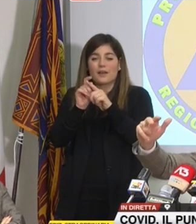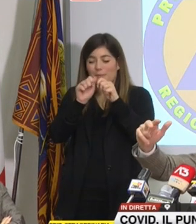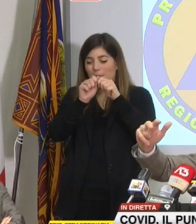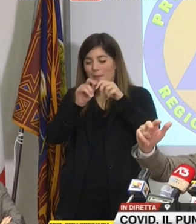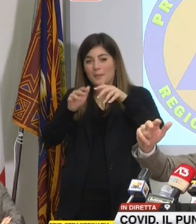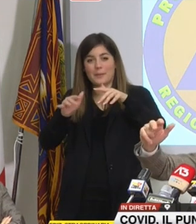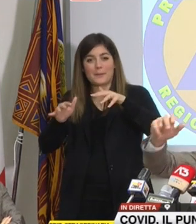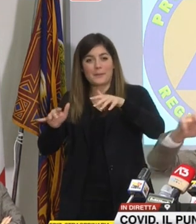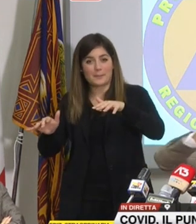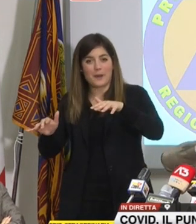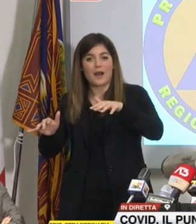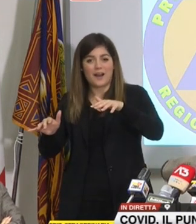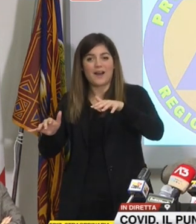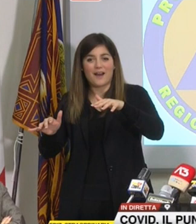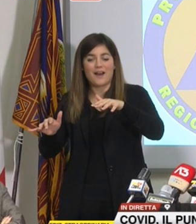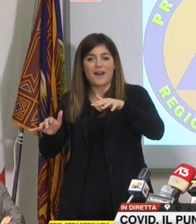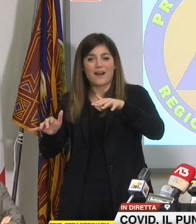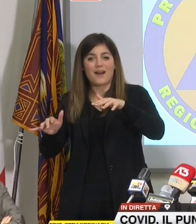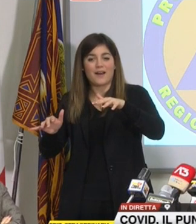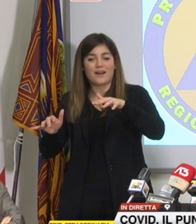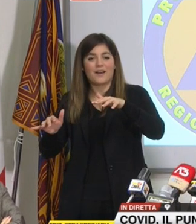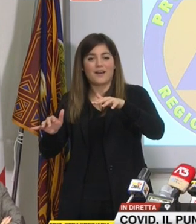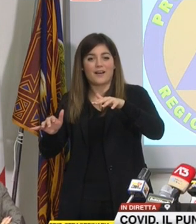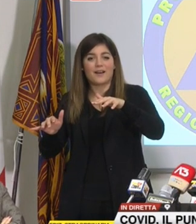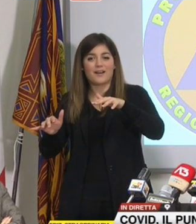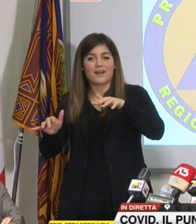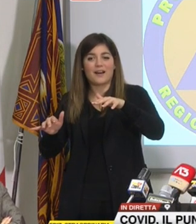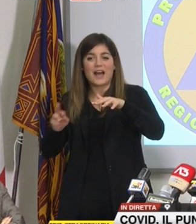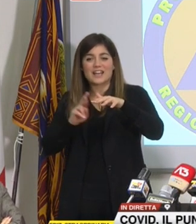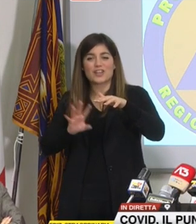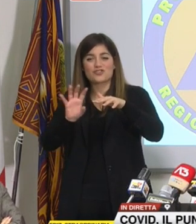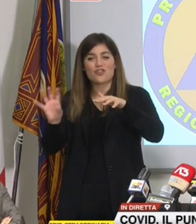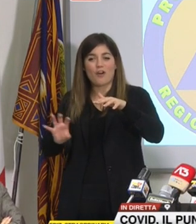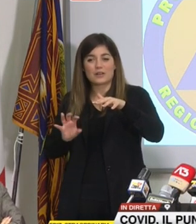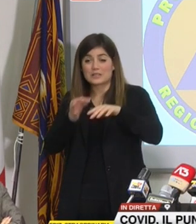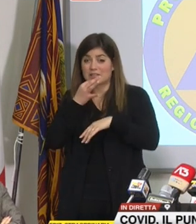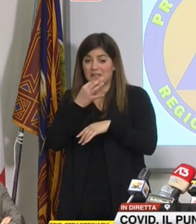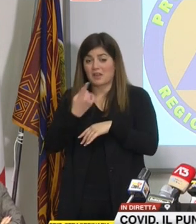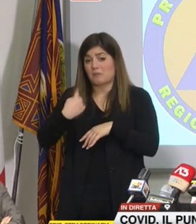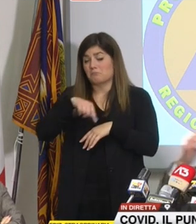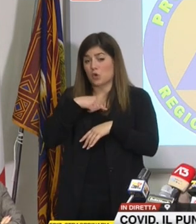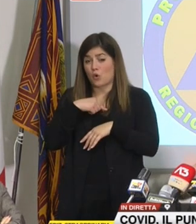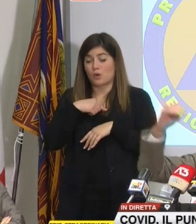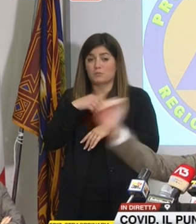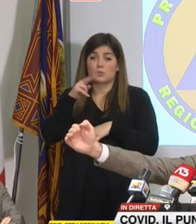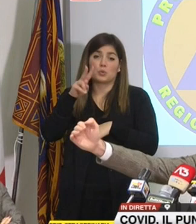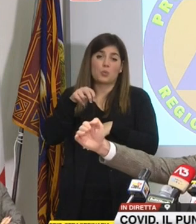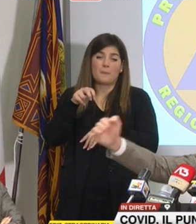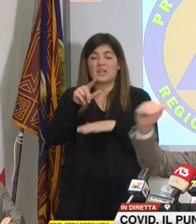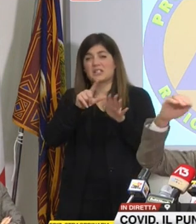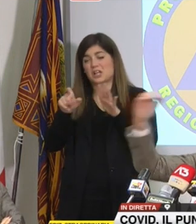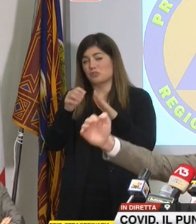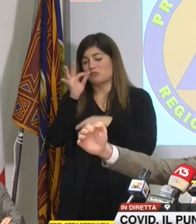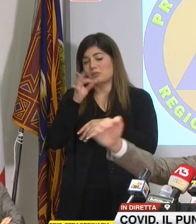tutto, non ora, la ricaduta per noi sono 2.600-2.700 tamponi. Comunque non